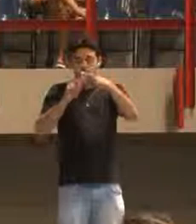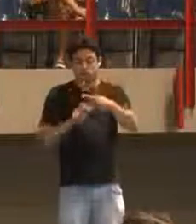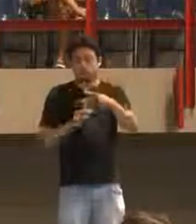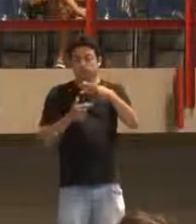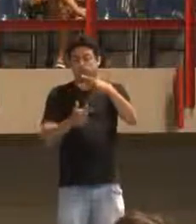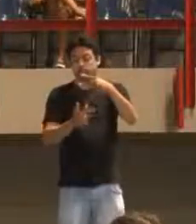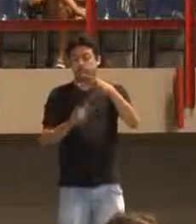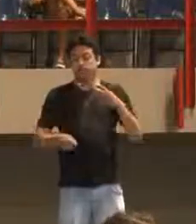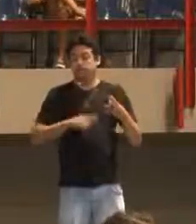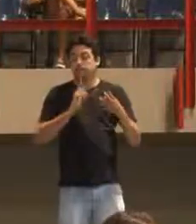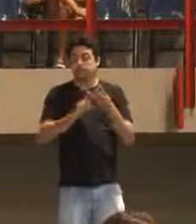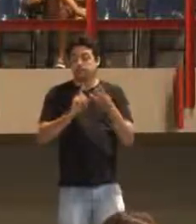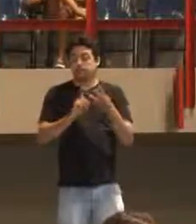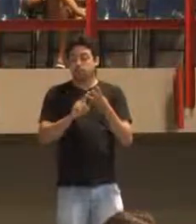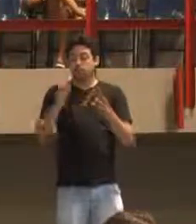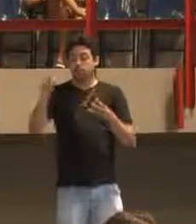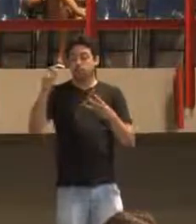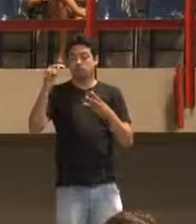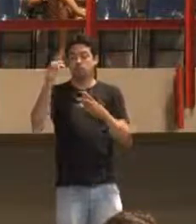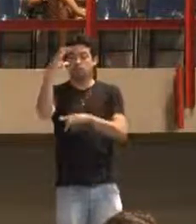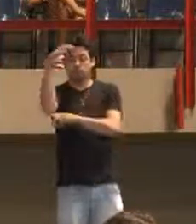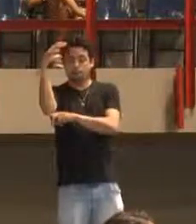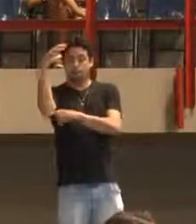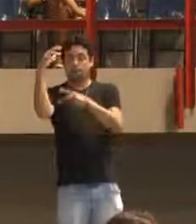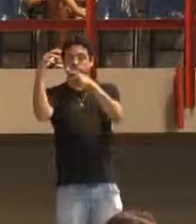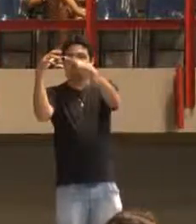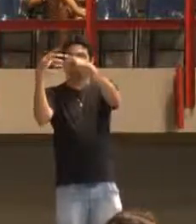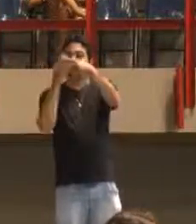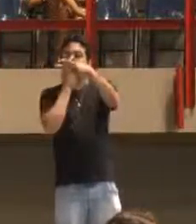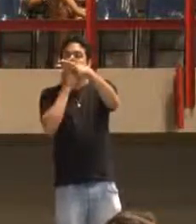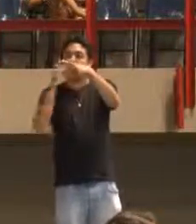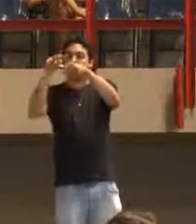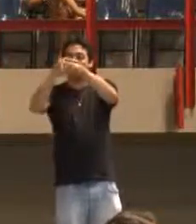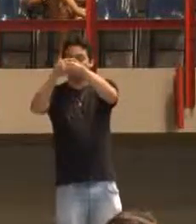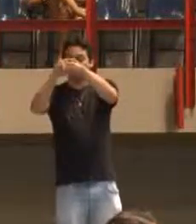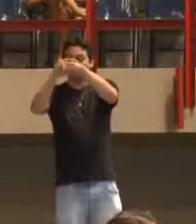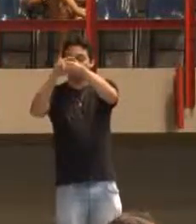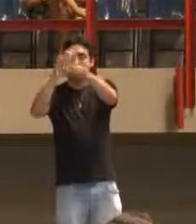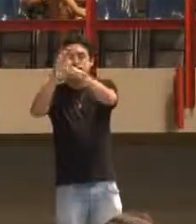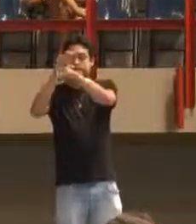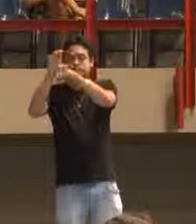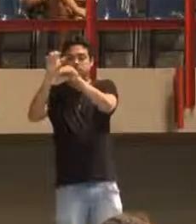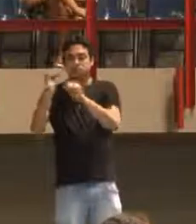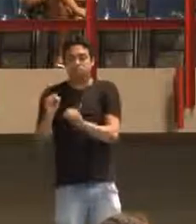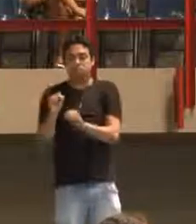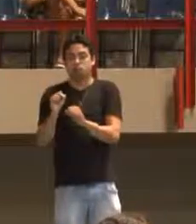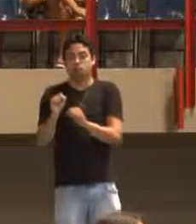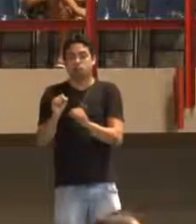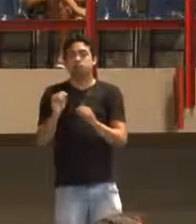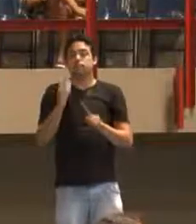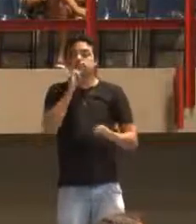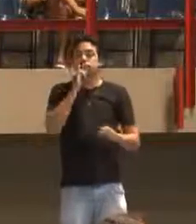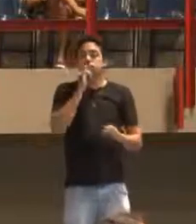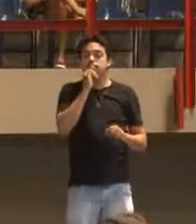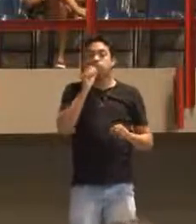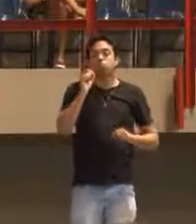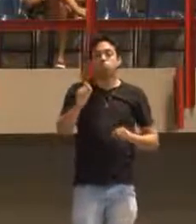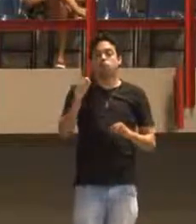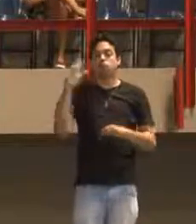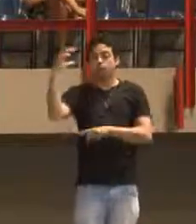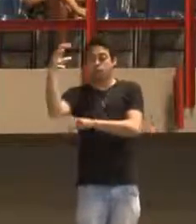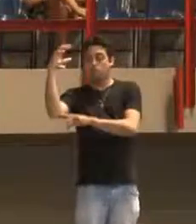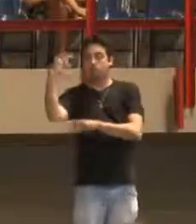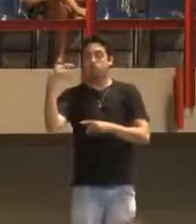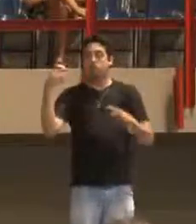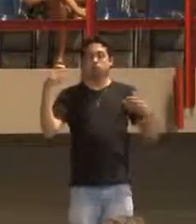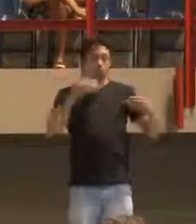2. E a palmeira pode ser qualquer uma dessas cores? Lembrando, a palmeira só não pode ter a mesma cor